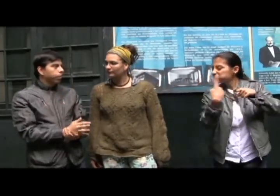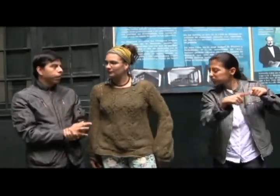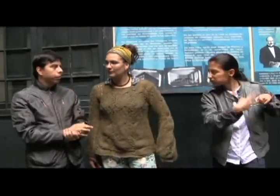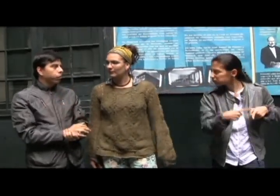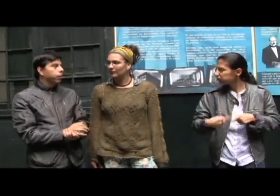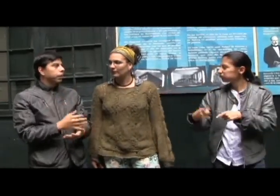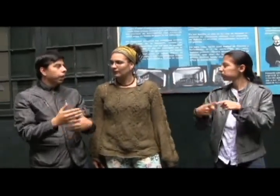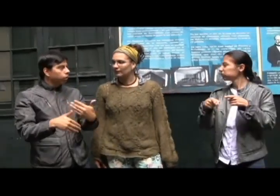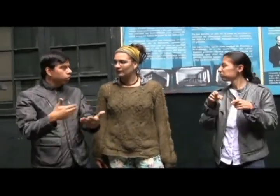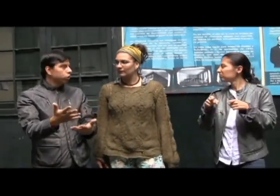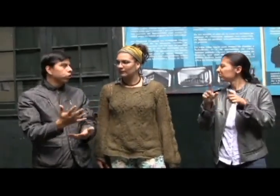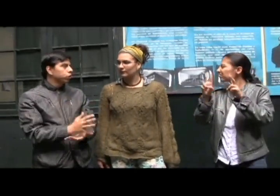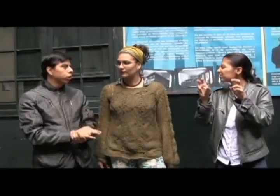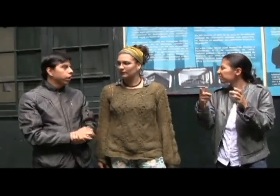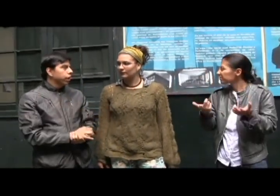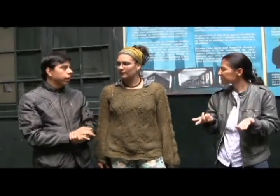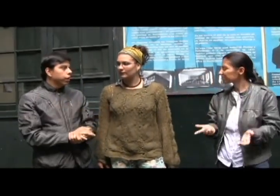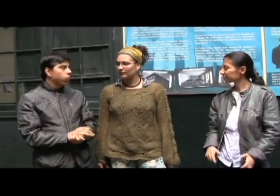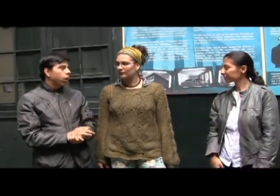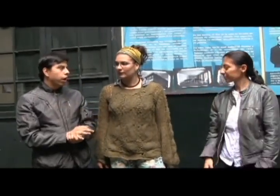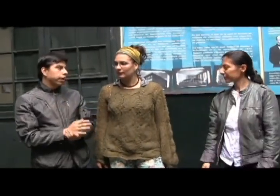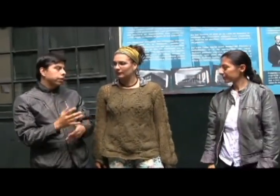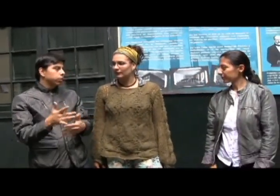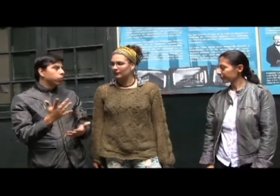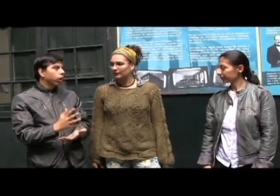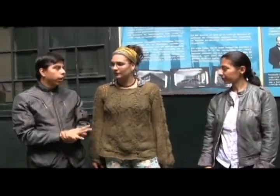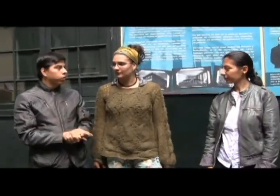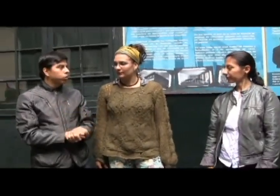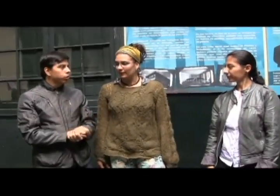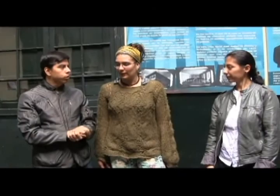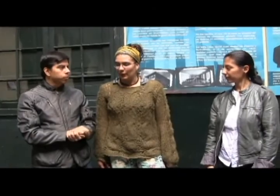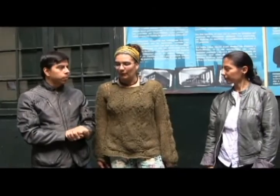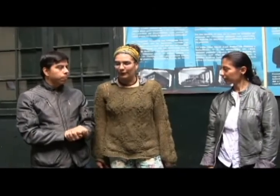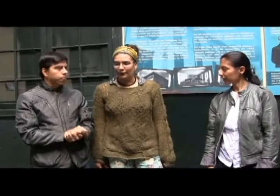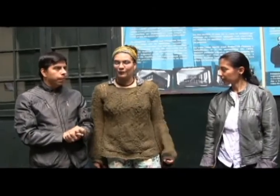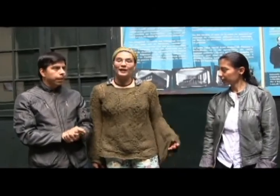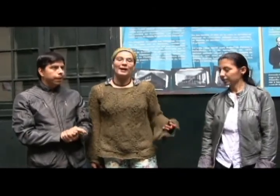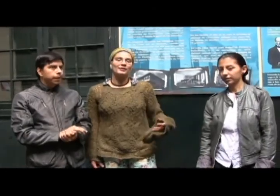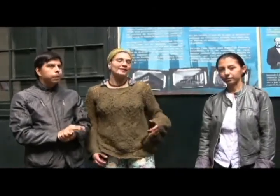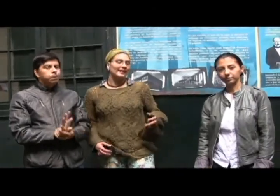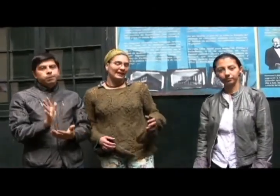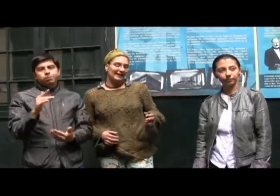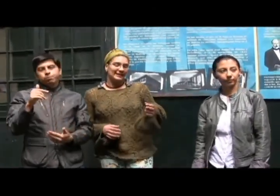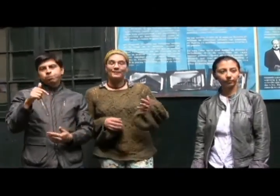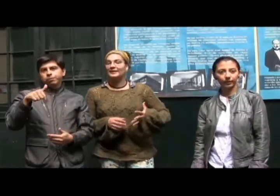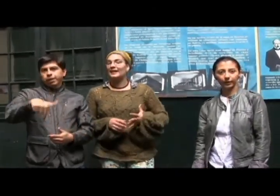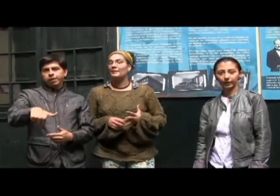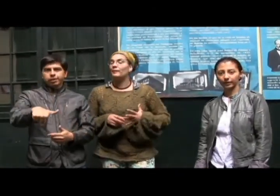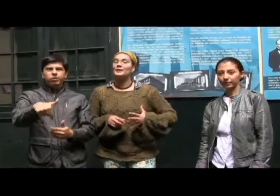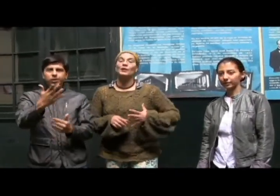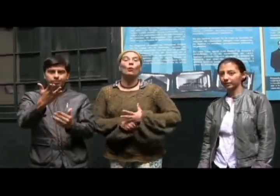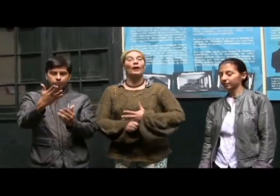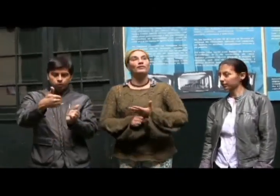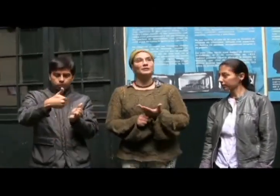para fomentar a los niños el lenguaje, estimularlos? Bueno, nosotros trabajamos desde ejes transversales. El primero es el juego, que es